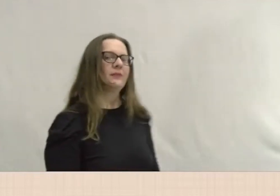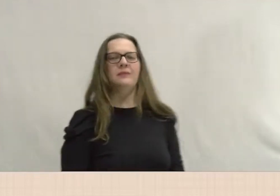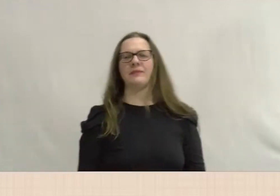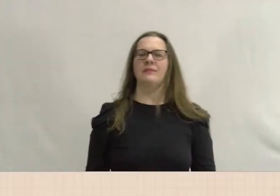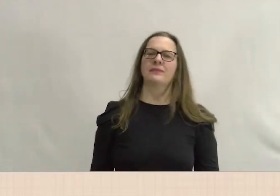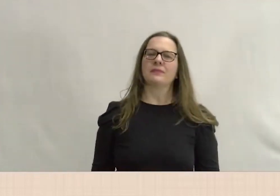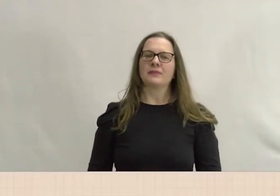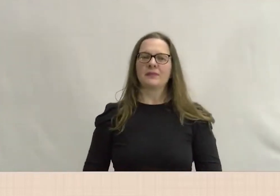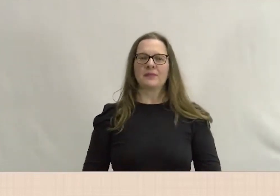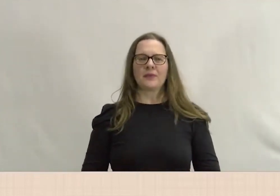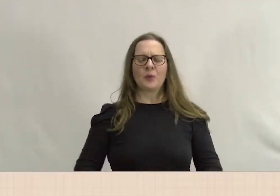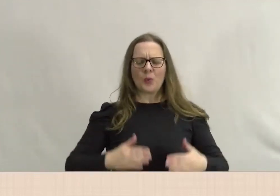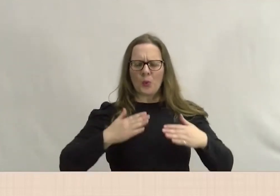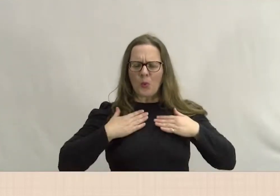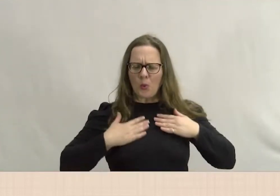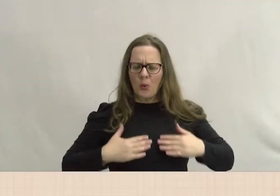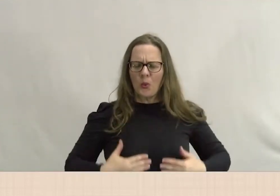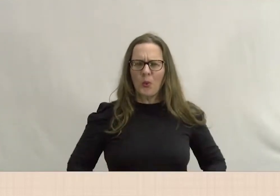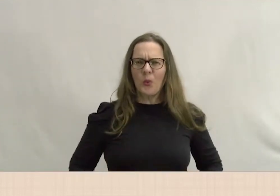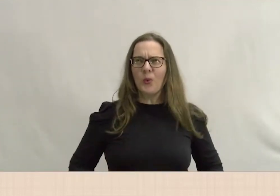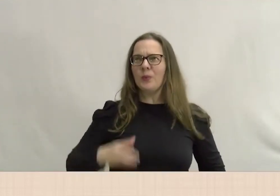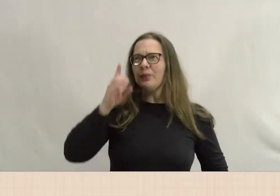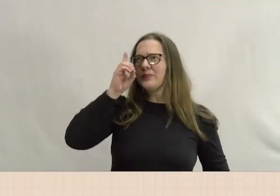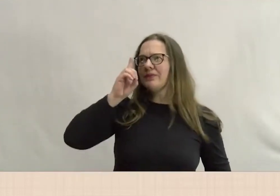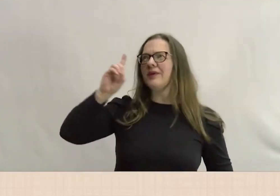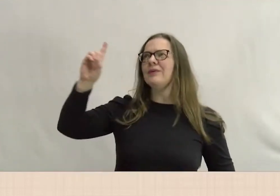Até do seu corpo físico Deus cuida.